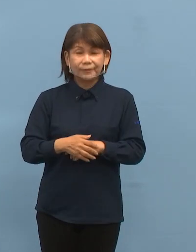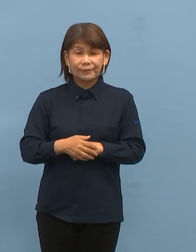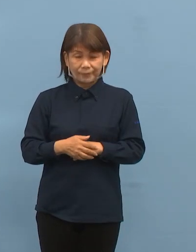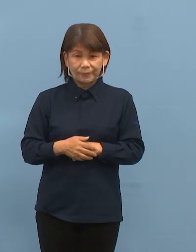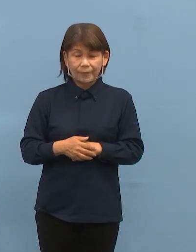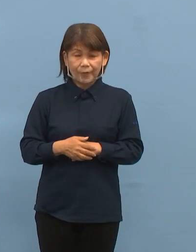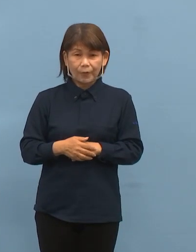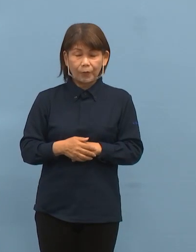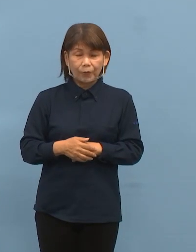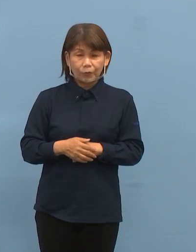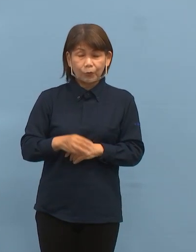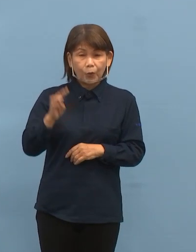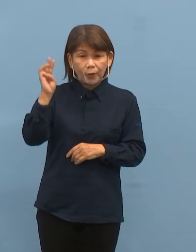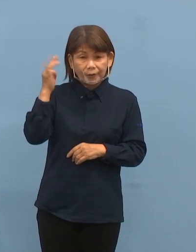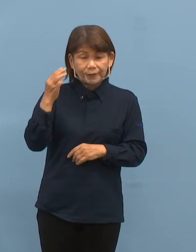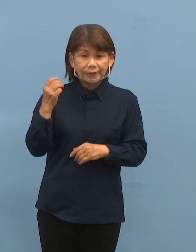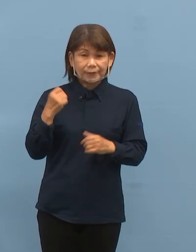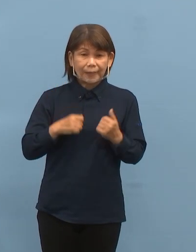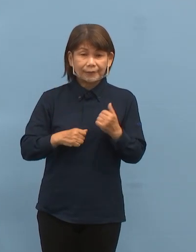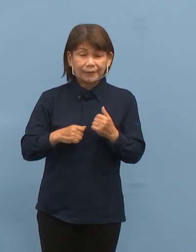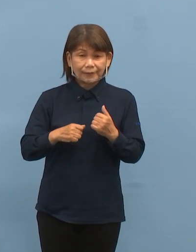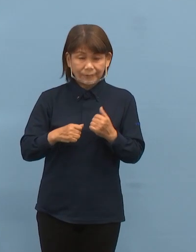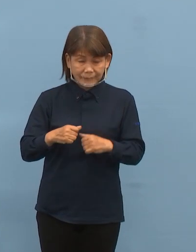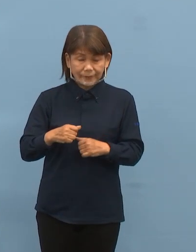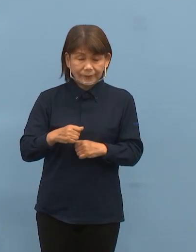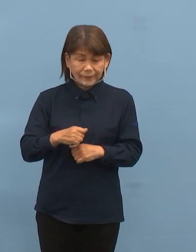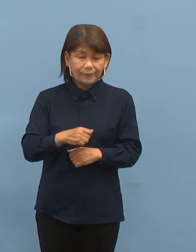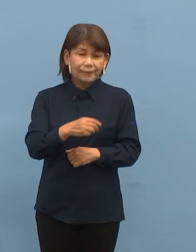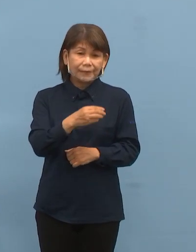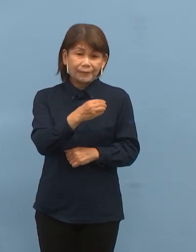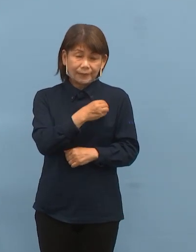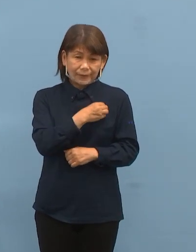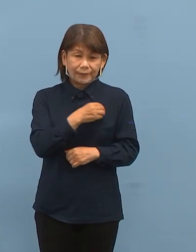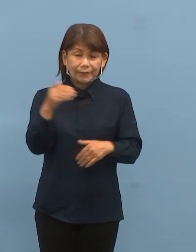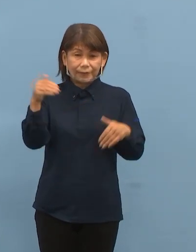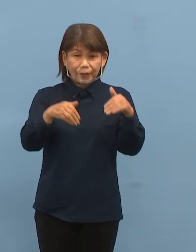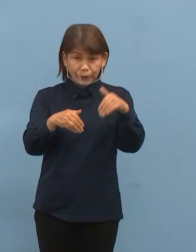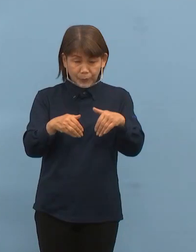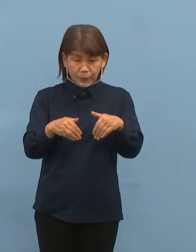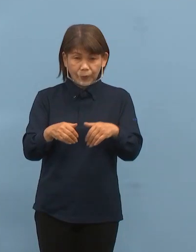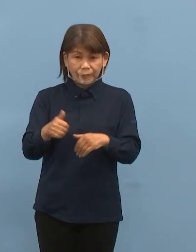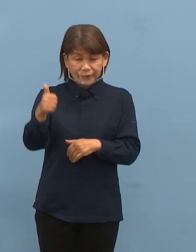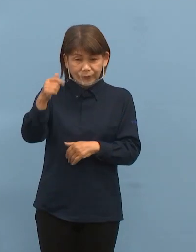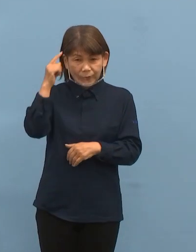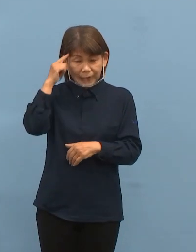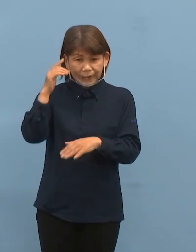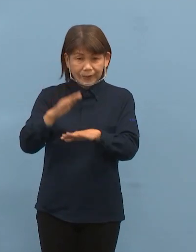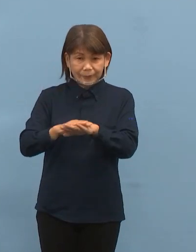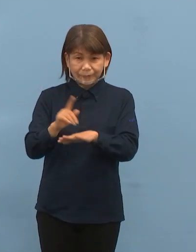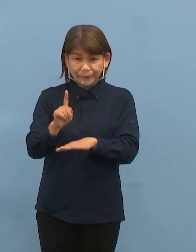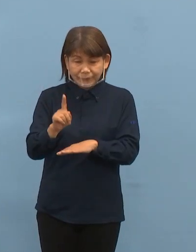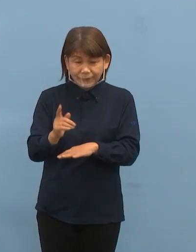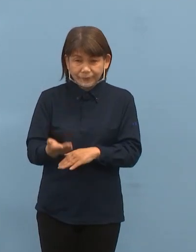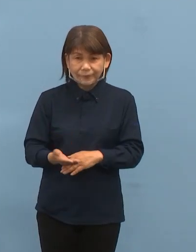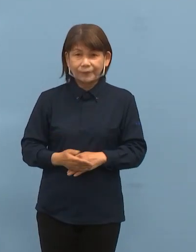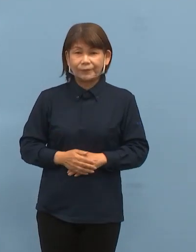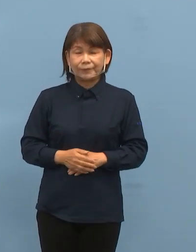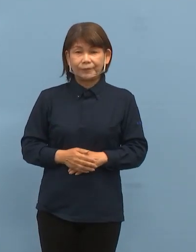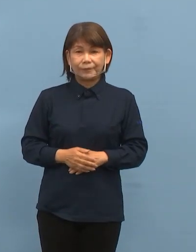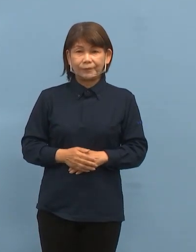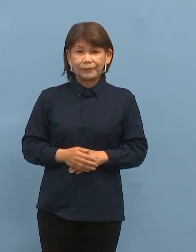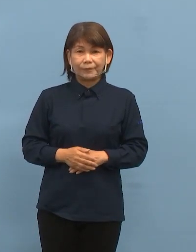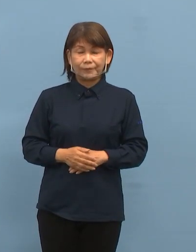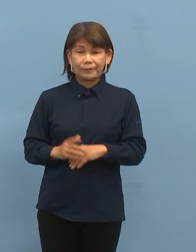その立ち位置というのはどのようにお考えでしょうか。 はい、ありがとうございます。私